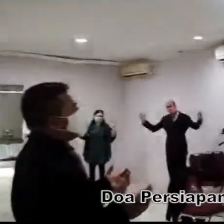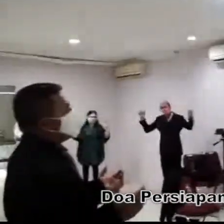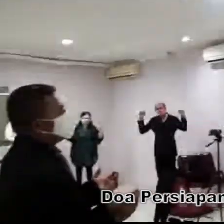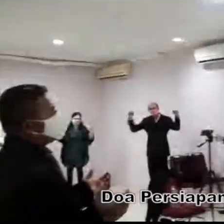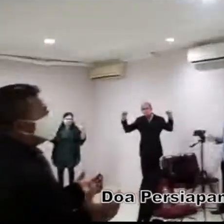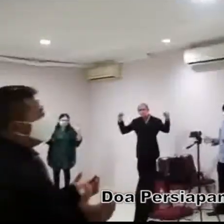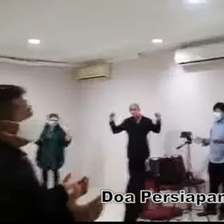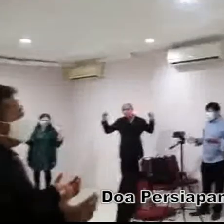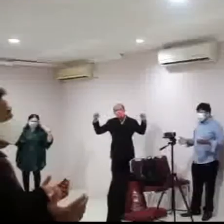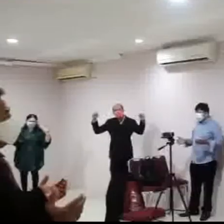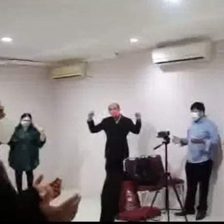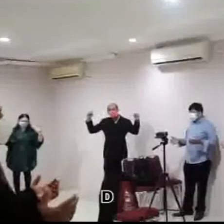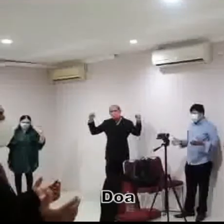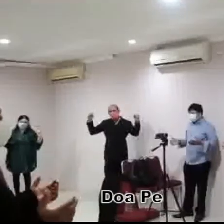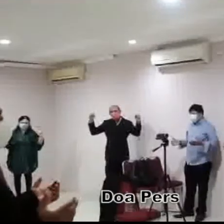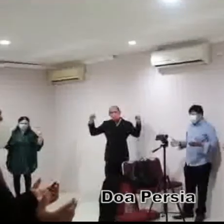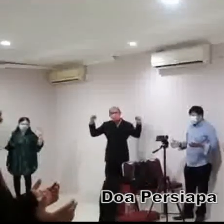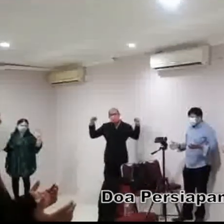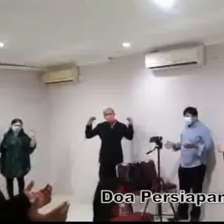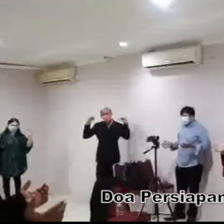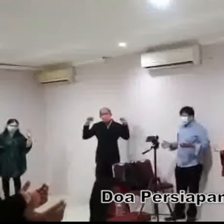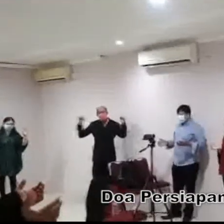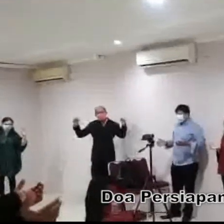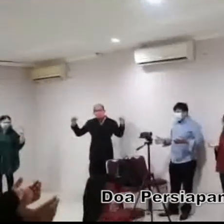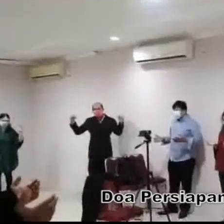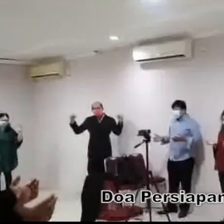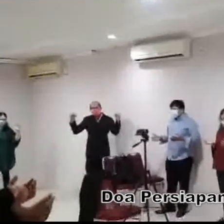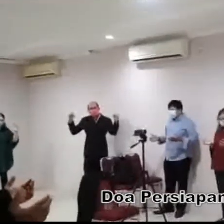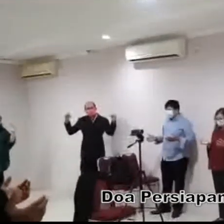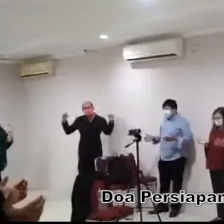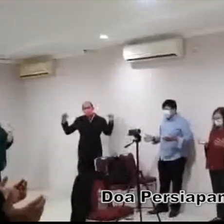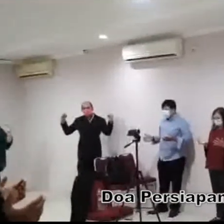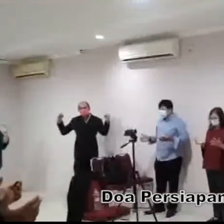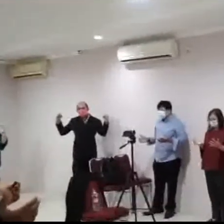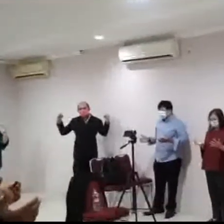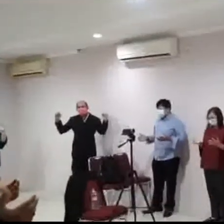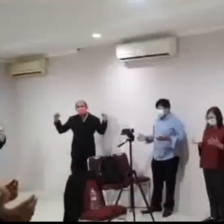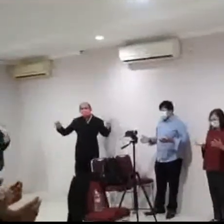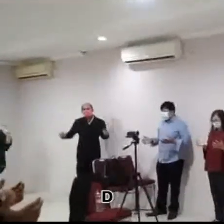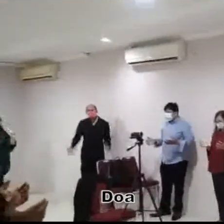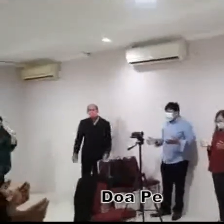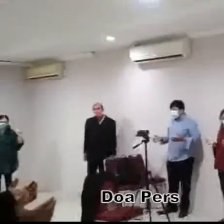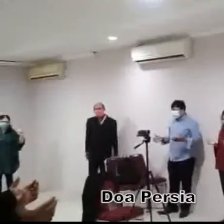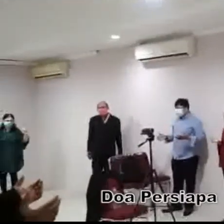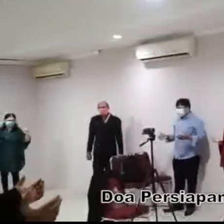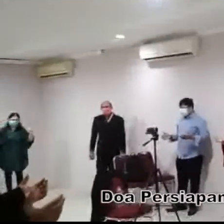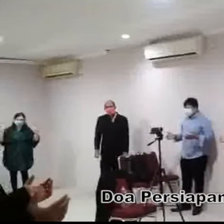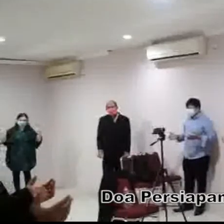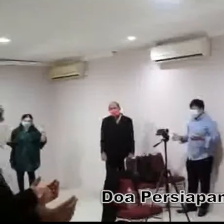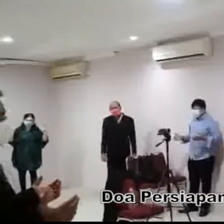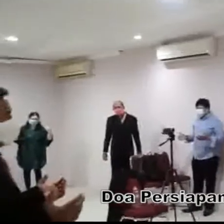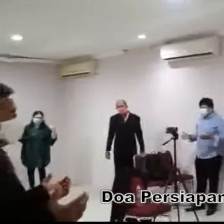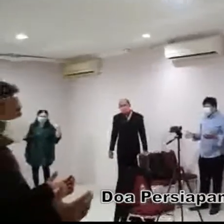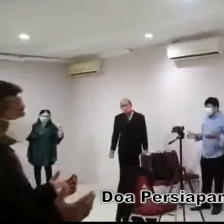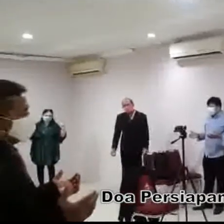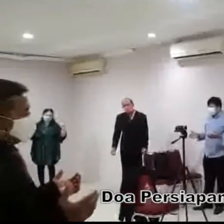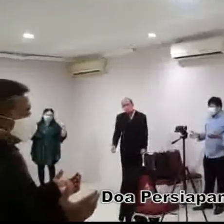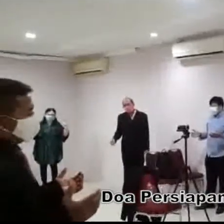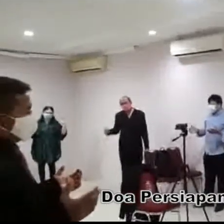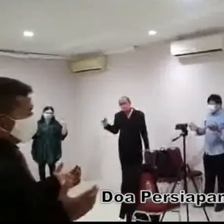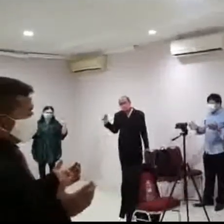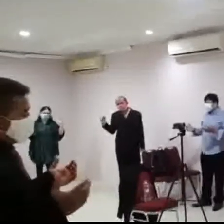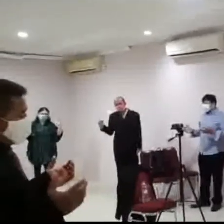mendemonstrasikannya di tengah-tengah ibadah kami bagi kemuliaan di dalam nama Yesus. Dan terima urapa itu.